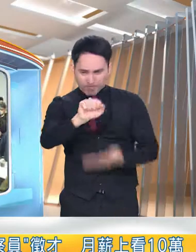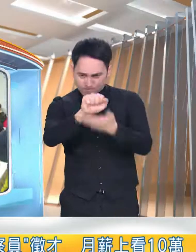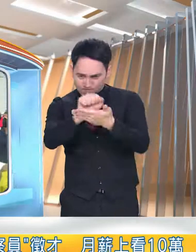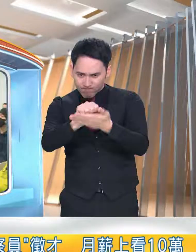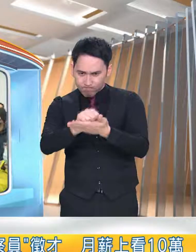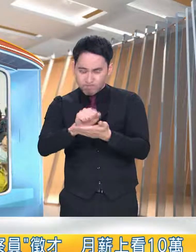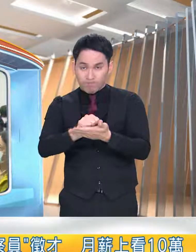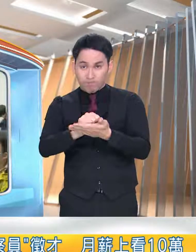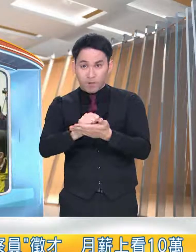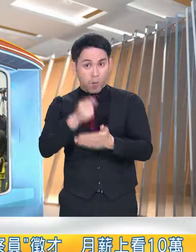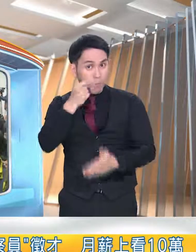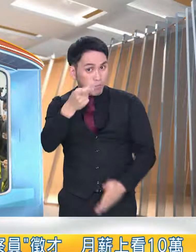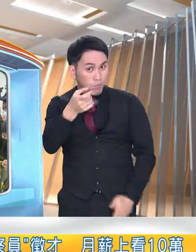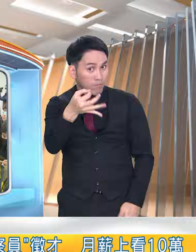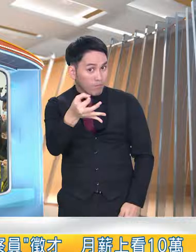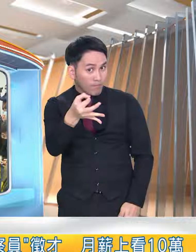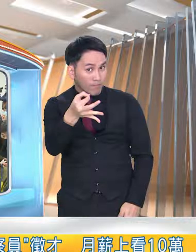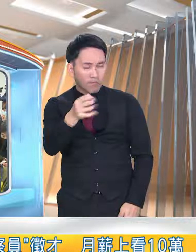薪上看10万元。